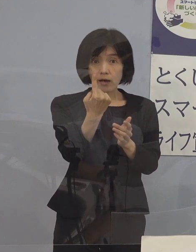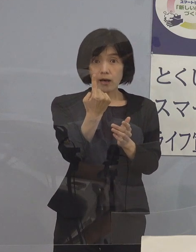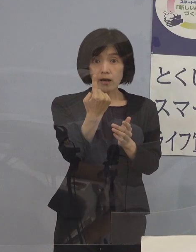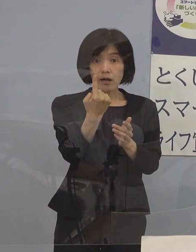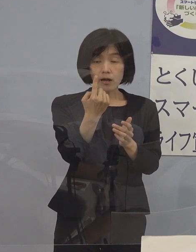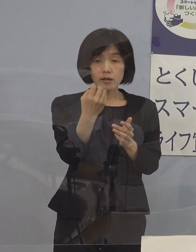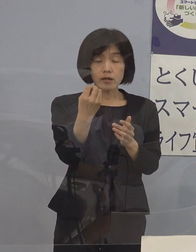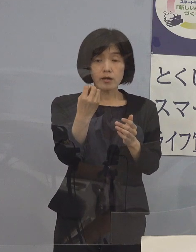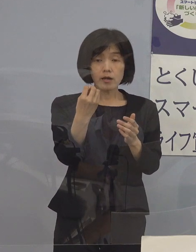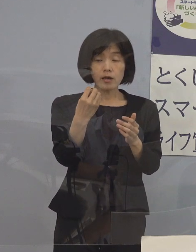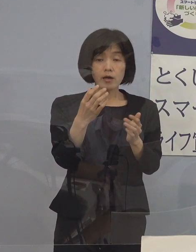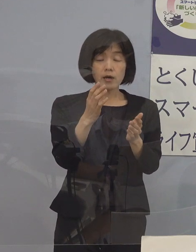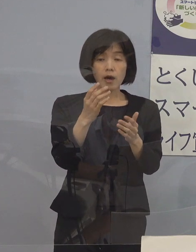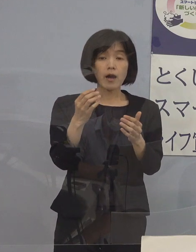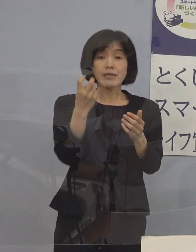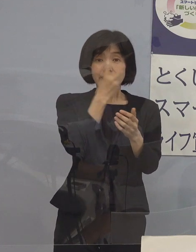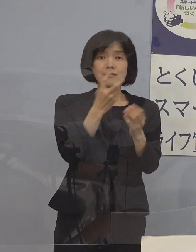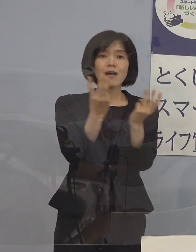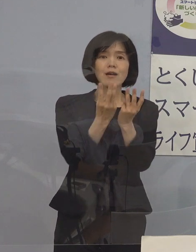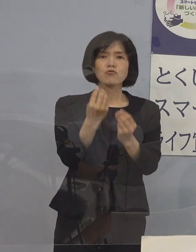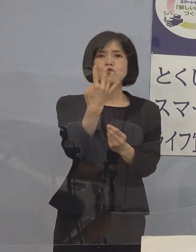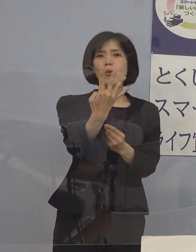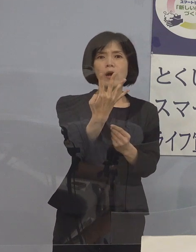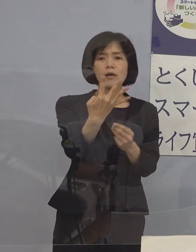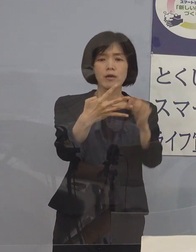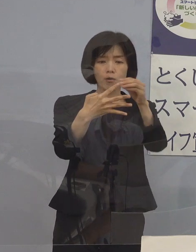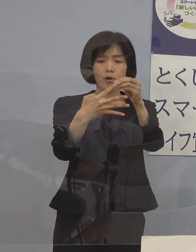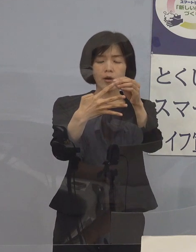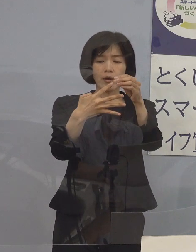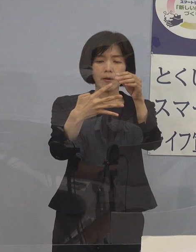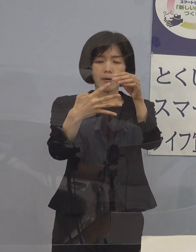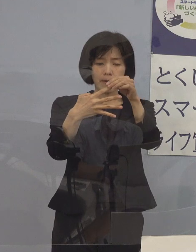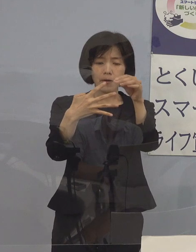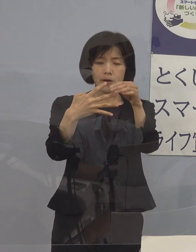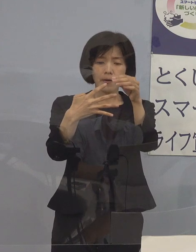4度陰性でした。は い、4度 です。4回です。